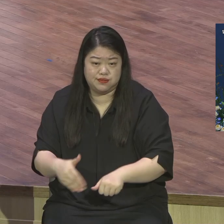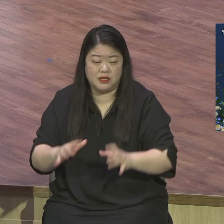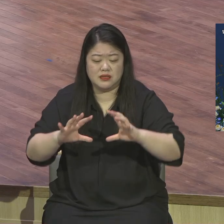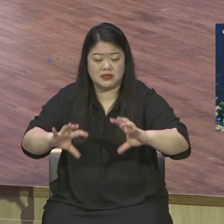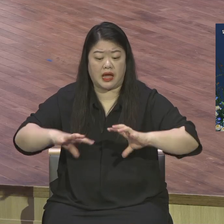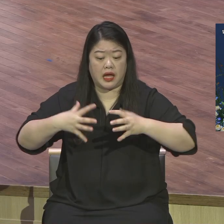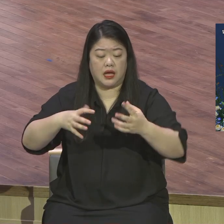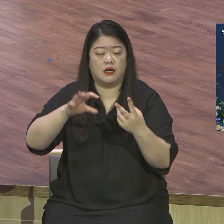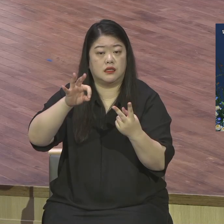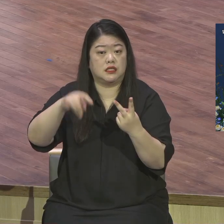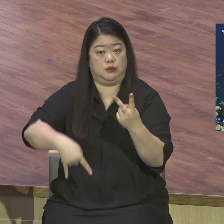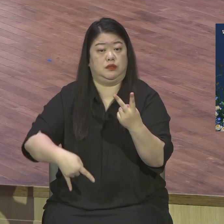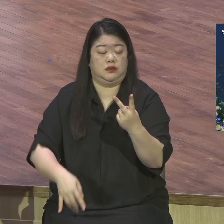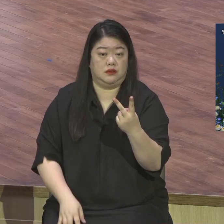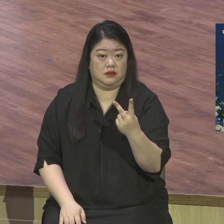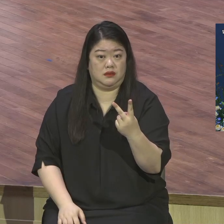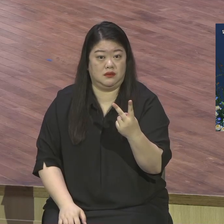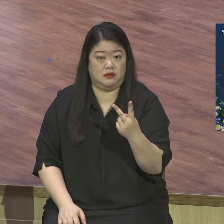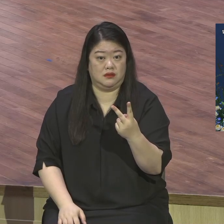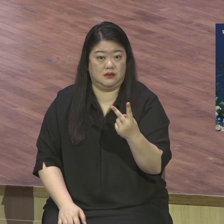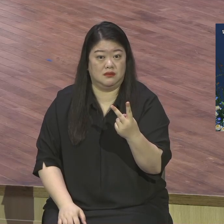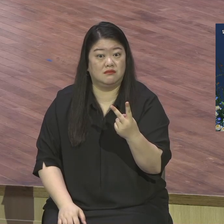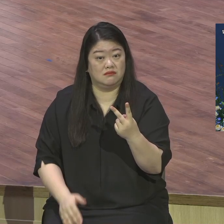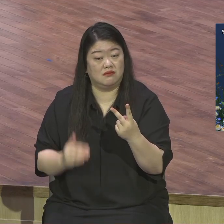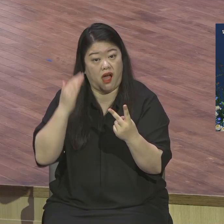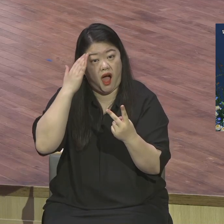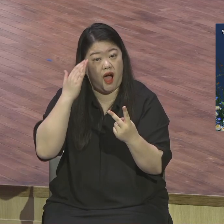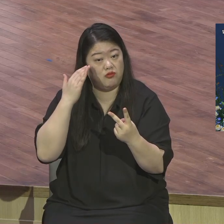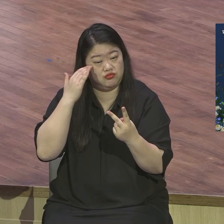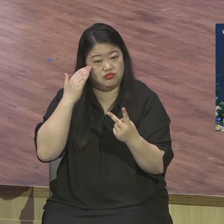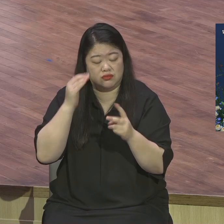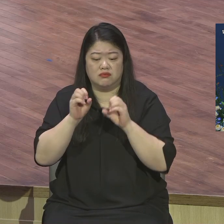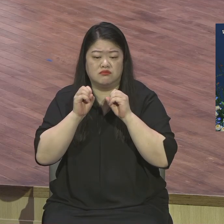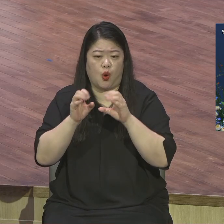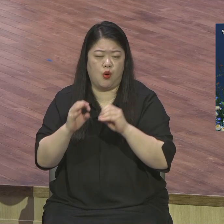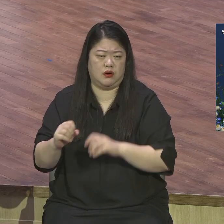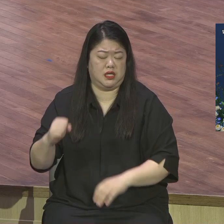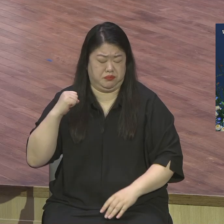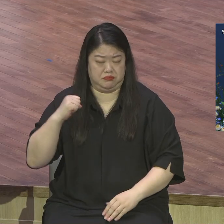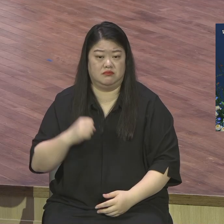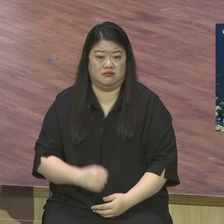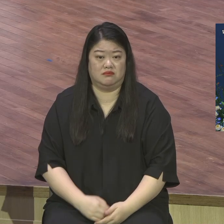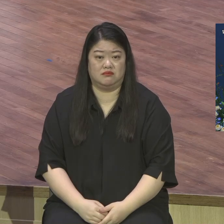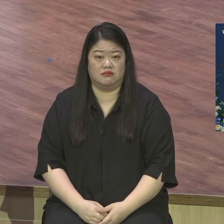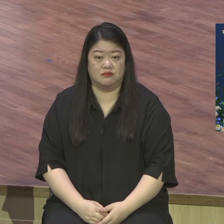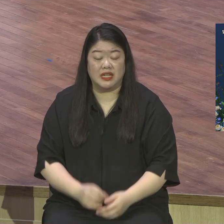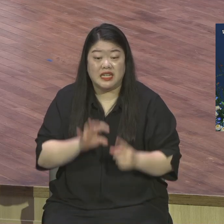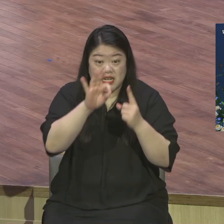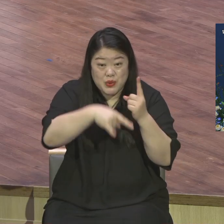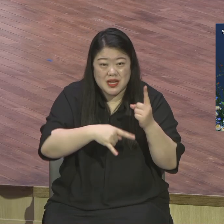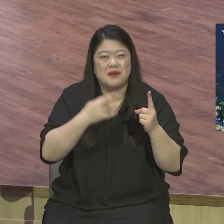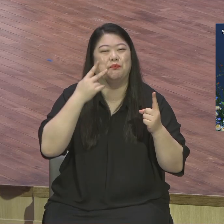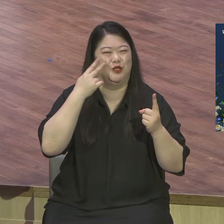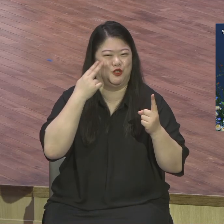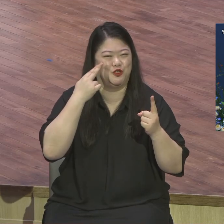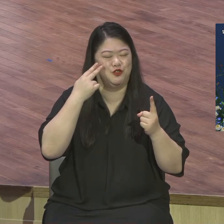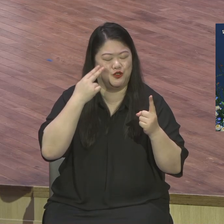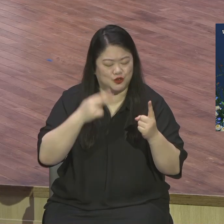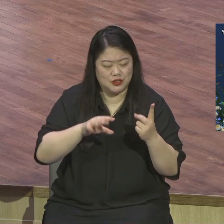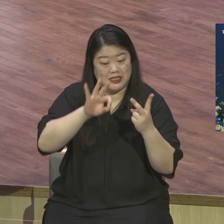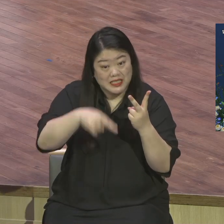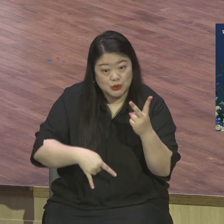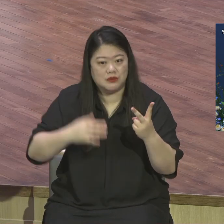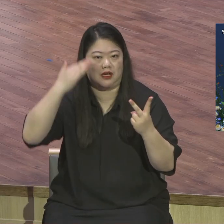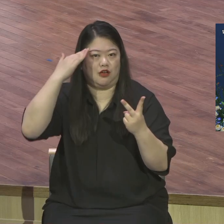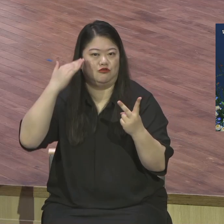파송하는 제2의 성교대국이 되었어요. 미국당으로. 그런데 안타까운